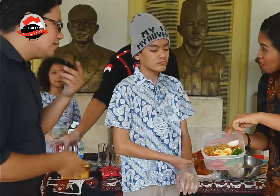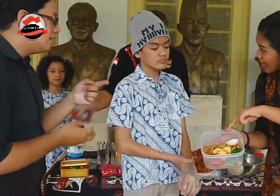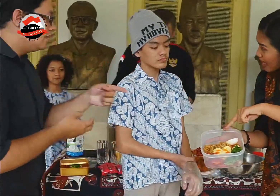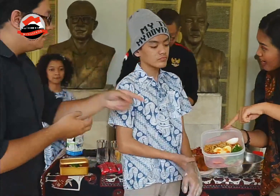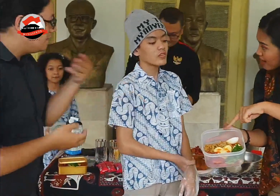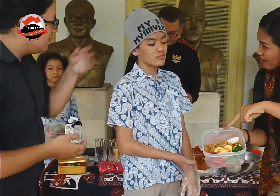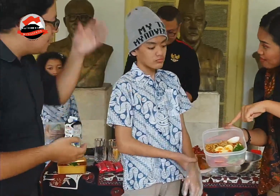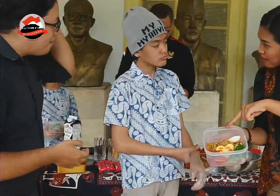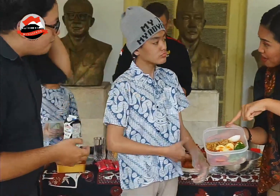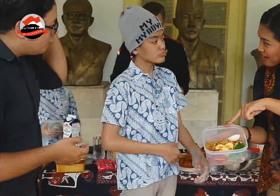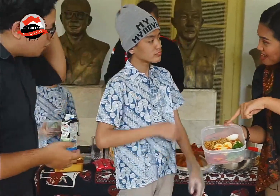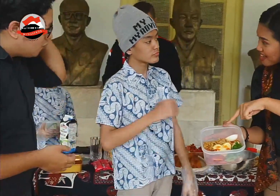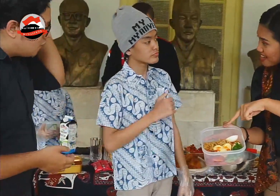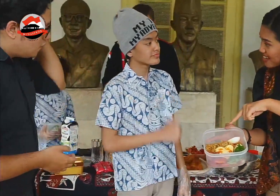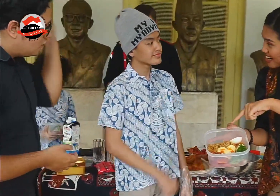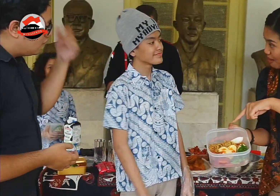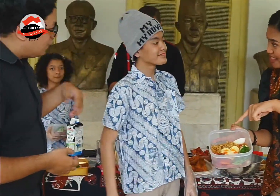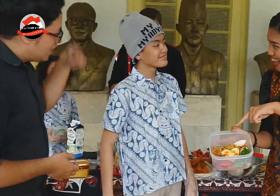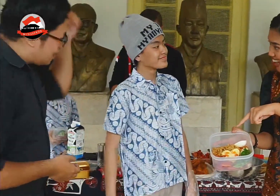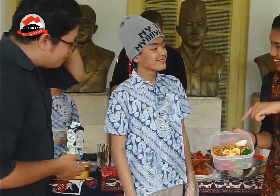ini rambut ya?